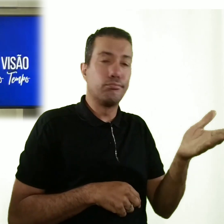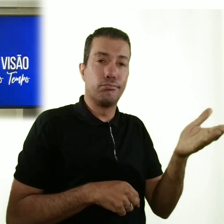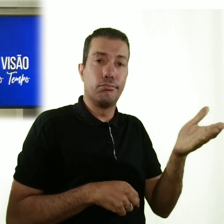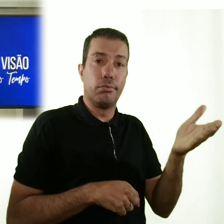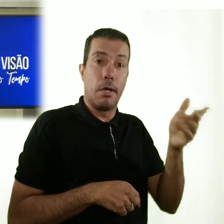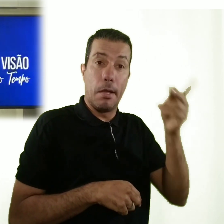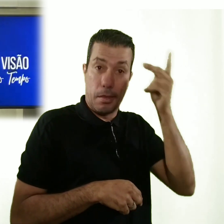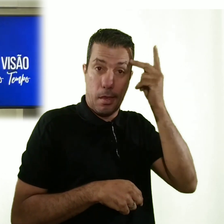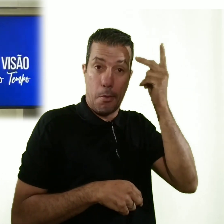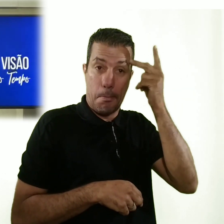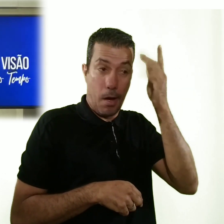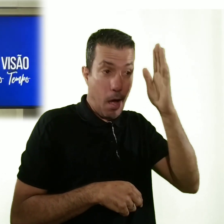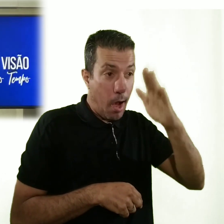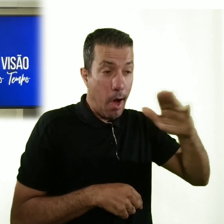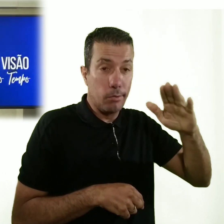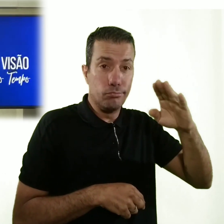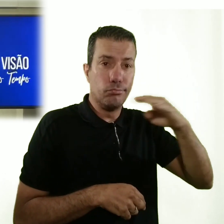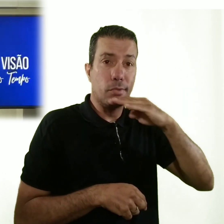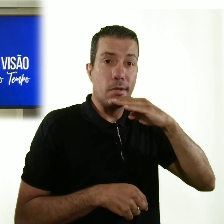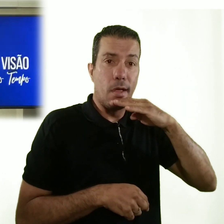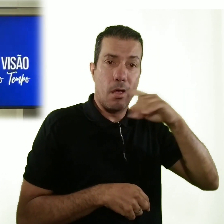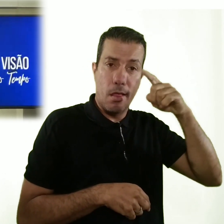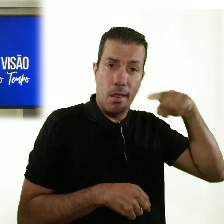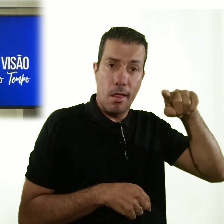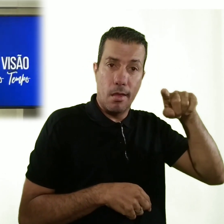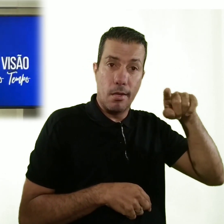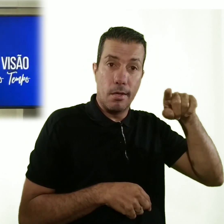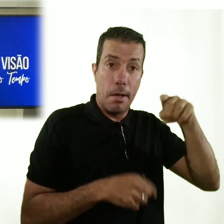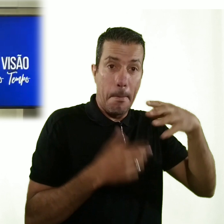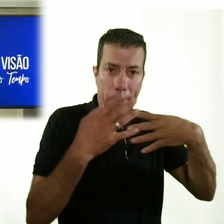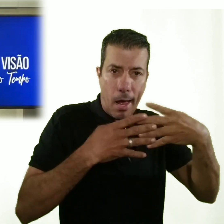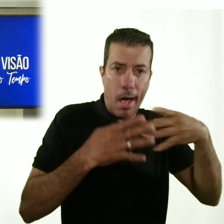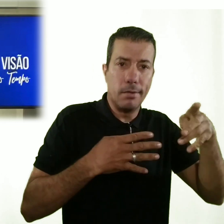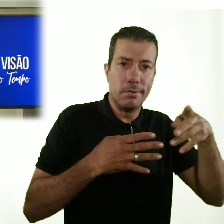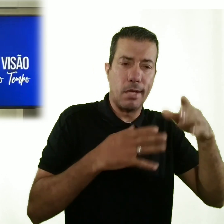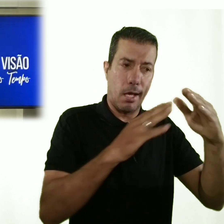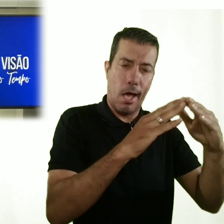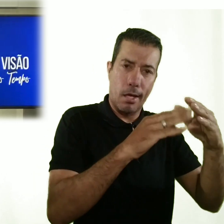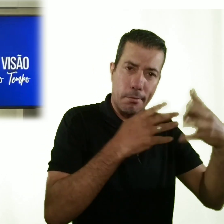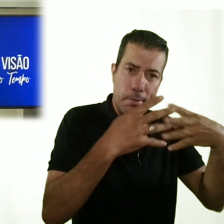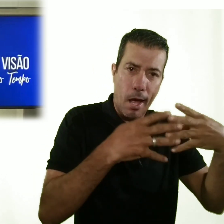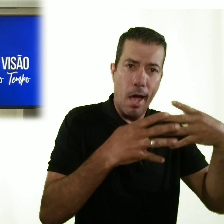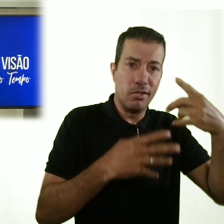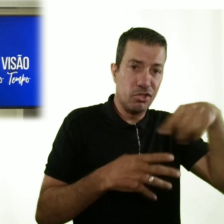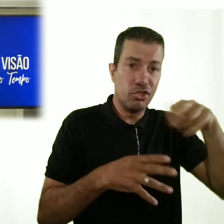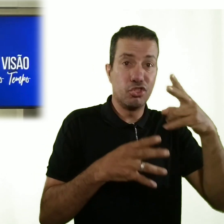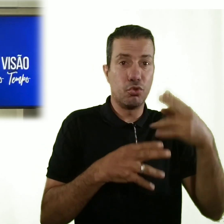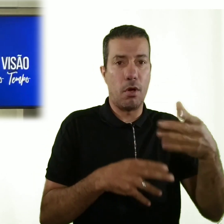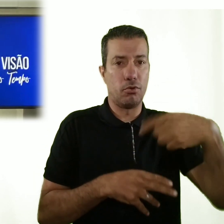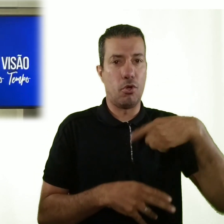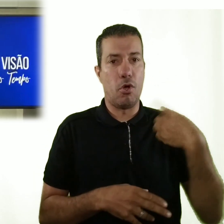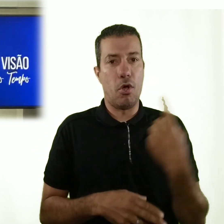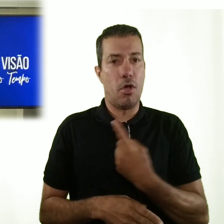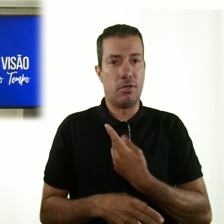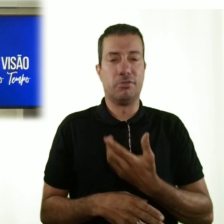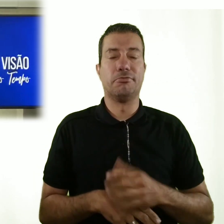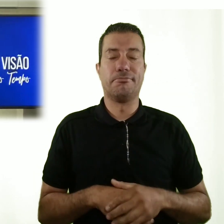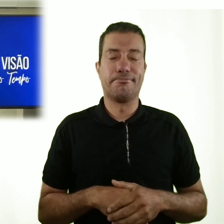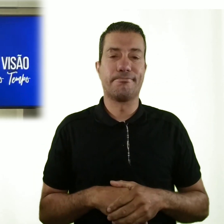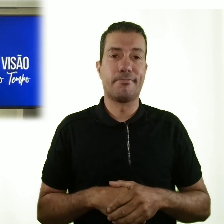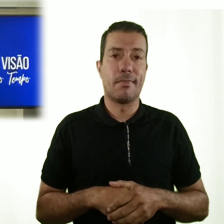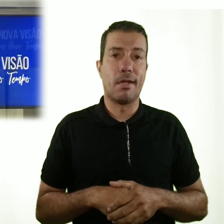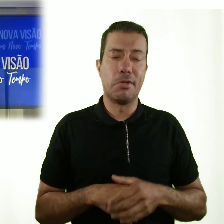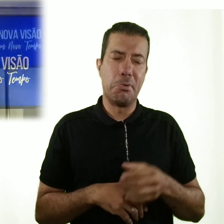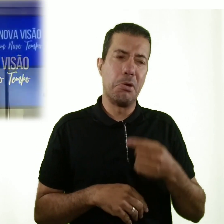mora em Santana, mas ele é do Brás, é paulistano como a gente. Vem para cá, Armandinho, nós temos muitas questões